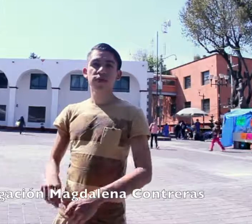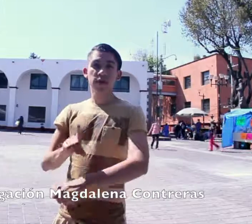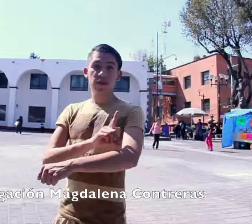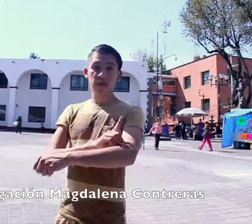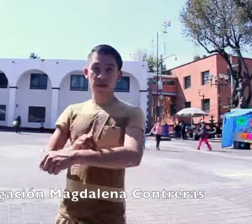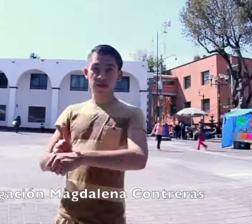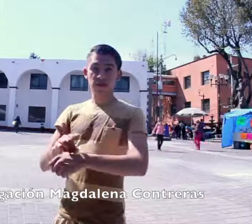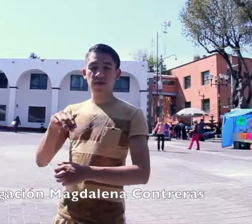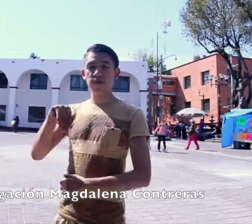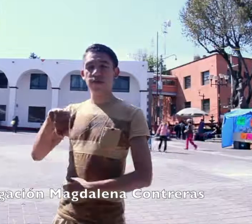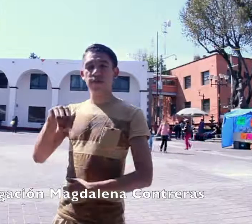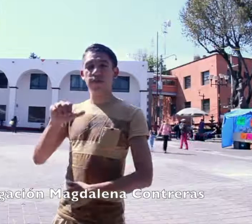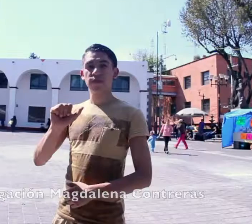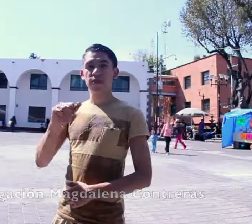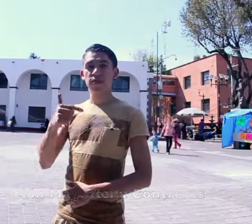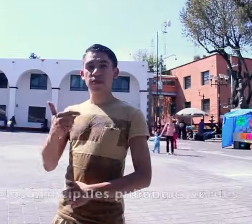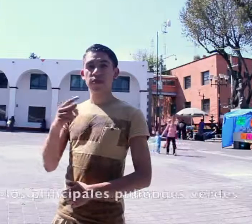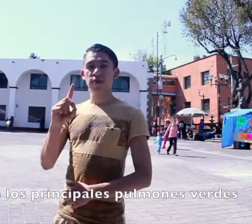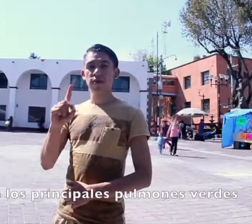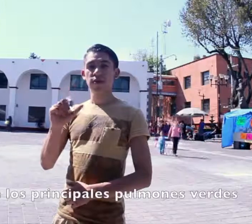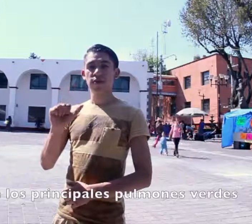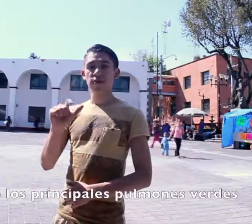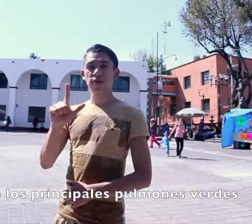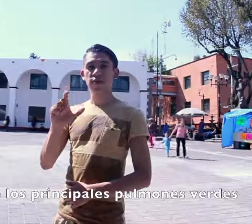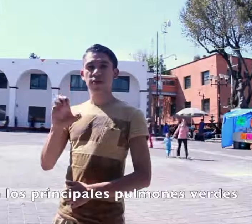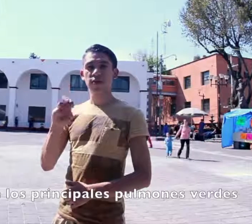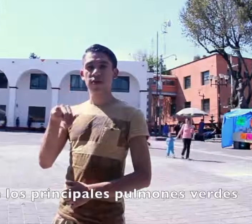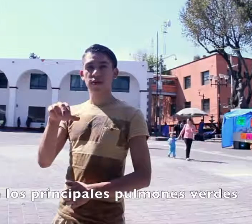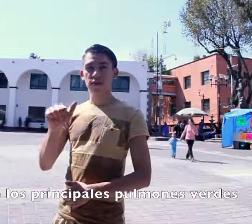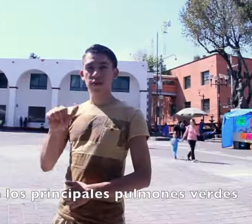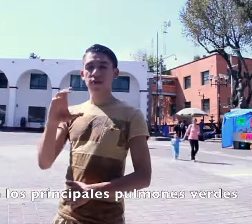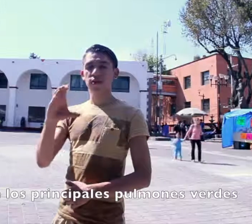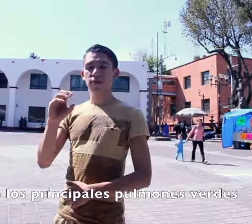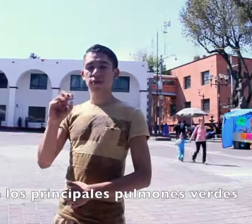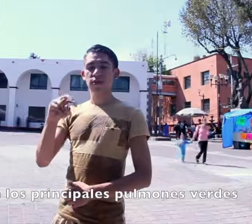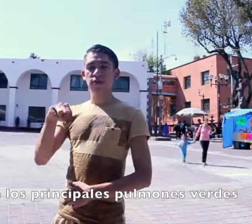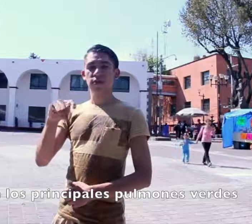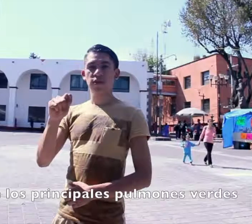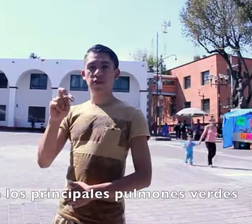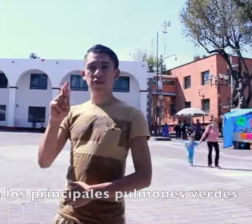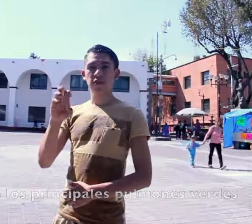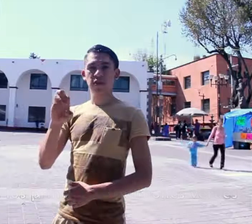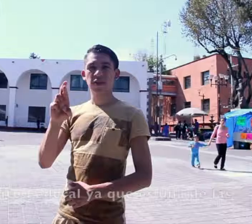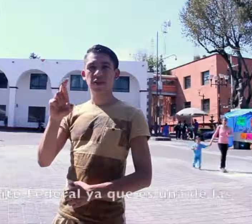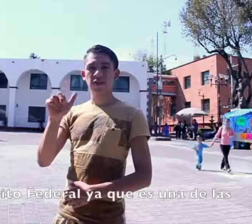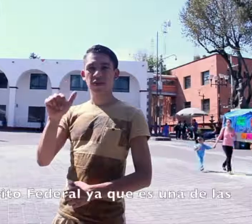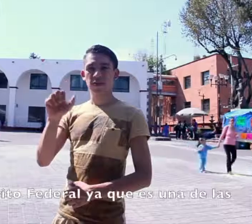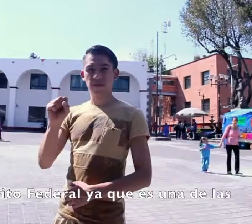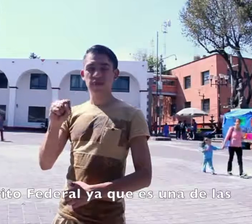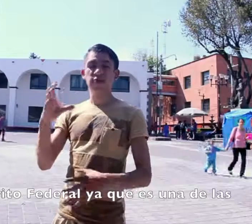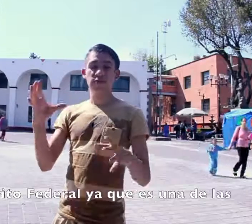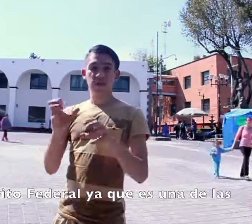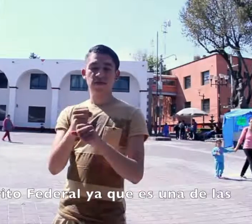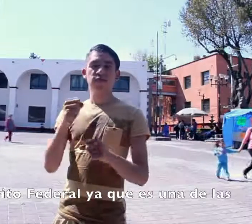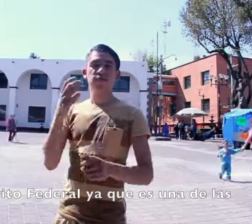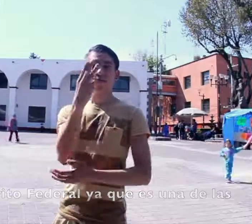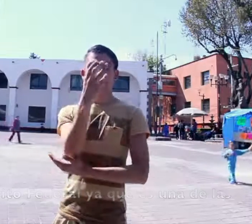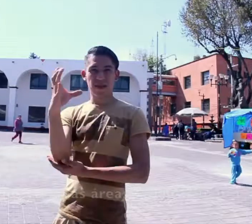Liceo Magdalena Contreras es uno de los principales pulmones verdes del Distrito Federal, ya que es una de las delegaciones con más